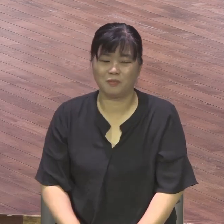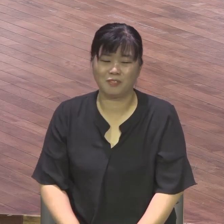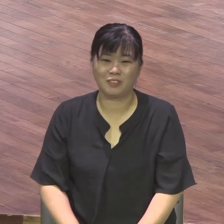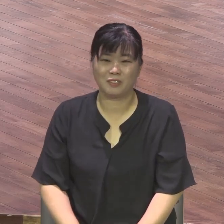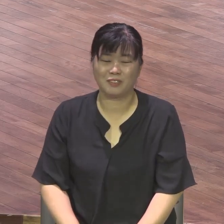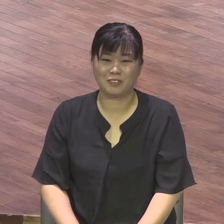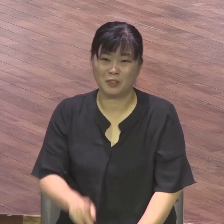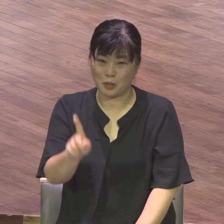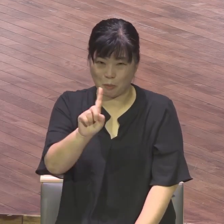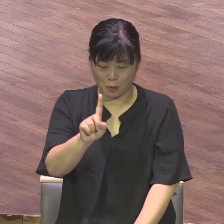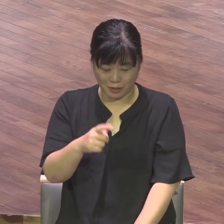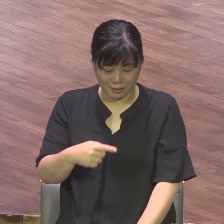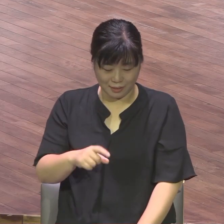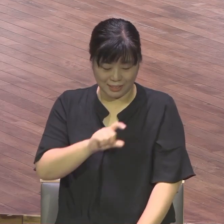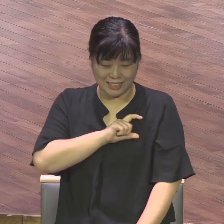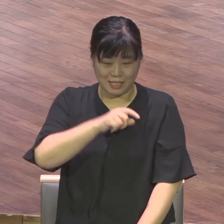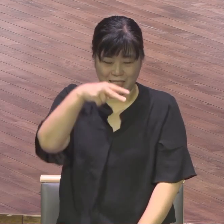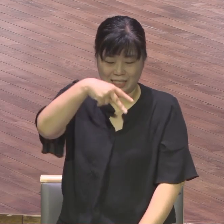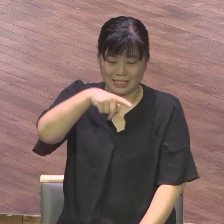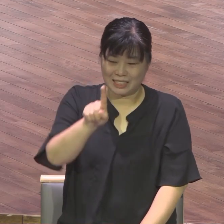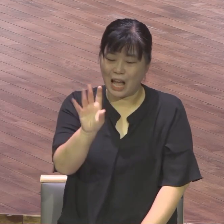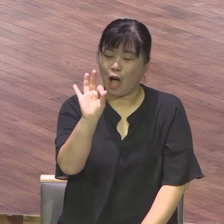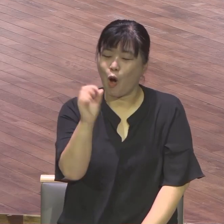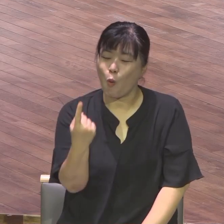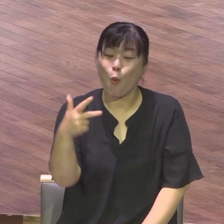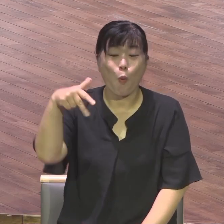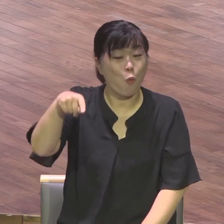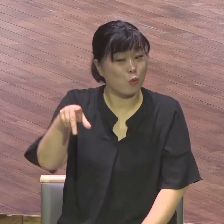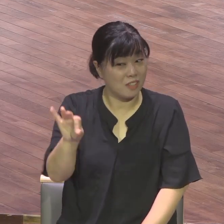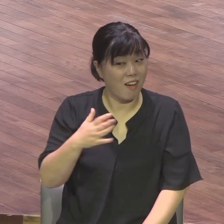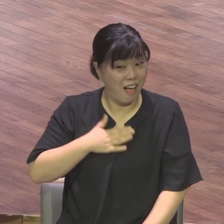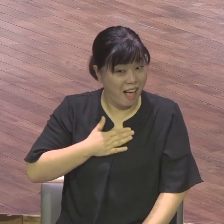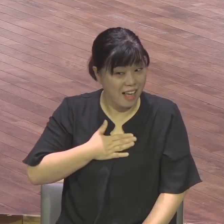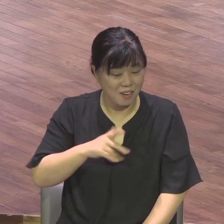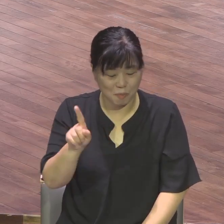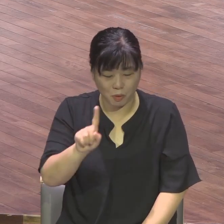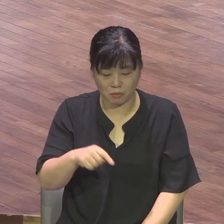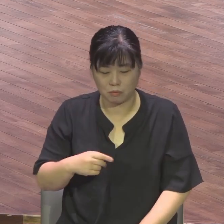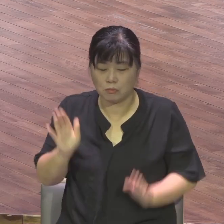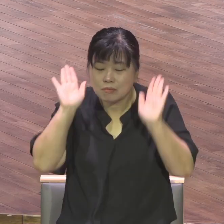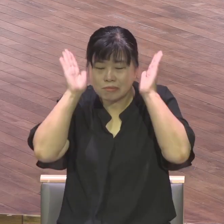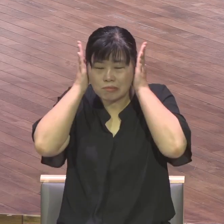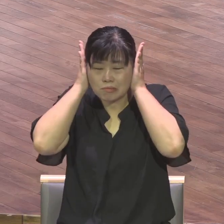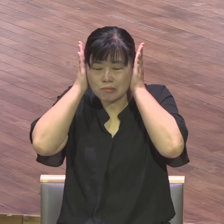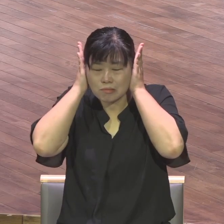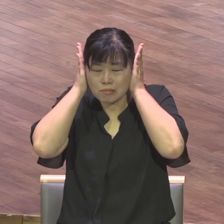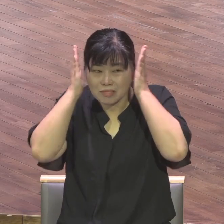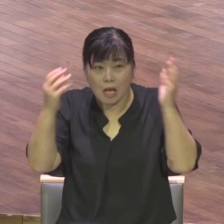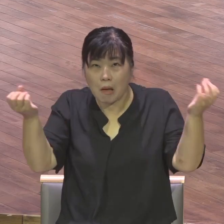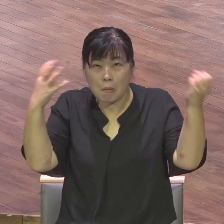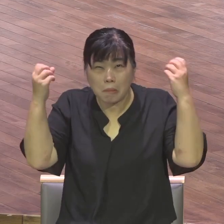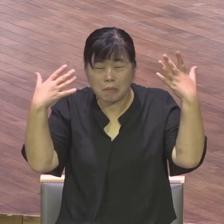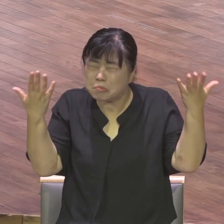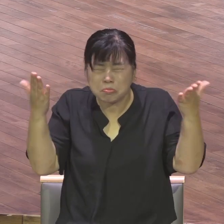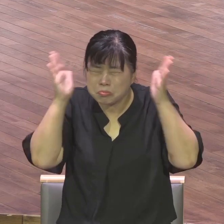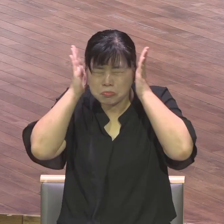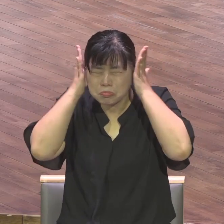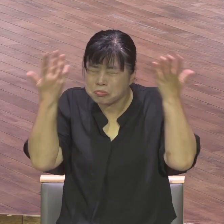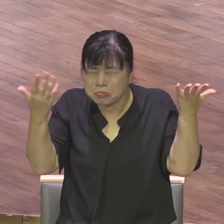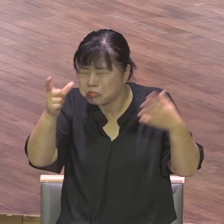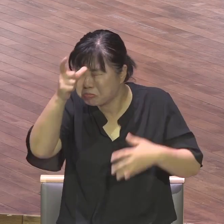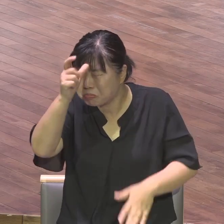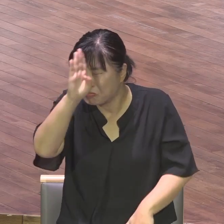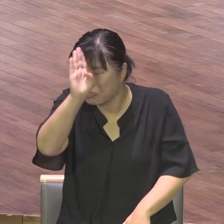사오정 같은 삶이에요. 또라이예요, 그거 완전히. 속된 말하고 합니다. 왜 사람들이 실패한지 아세요?